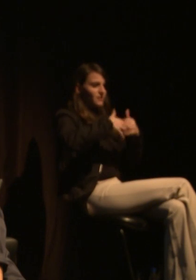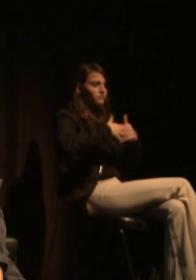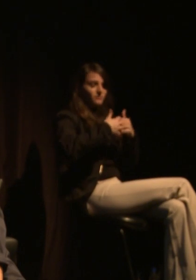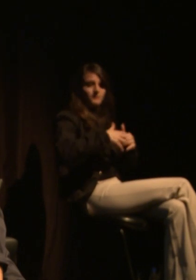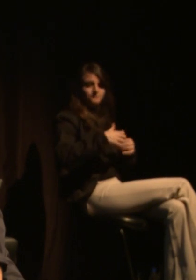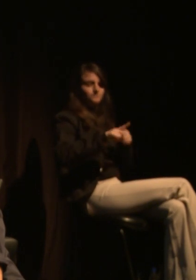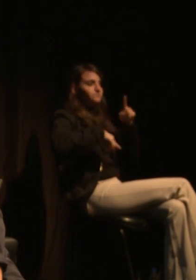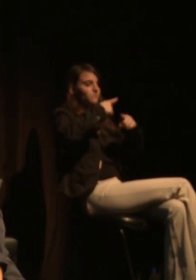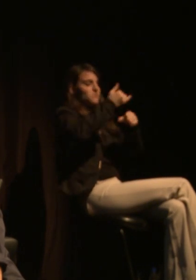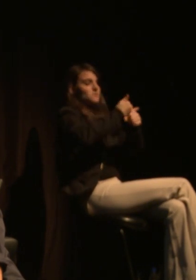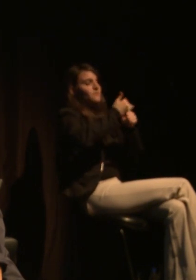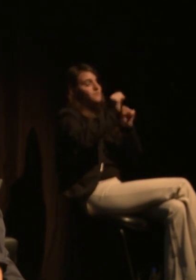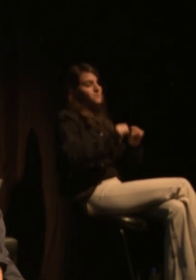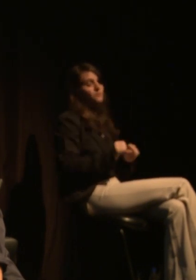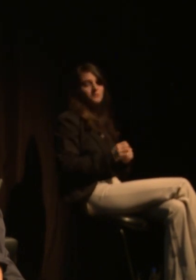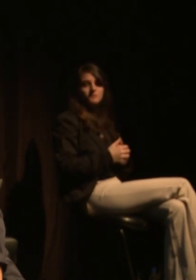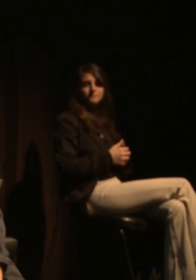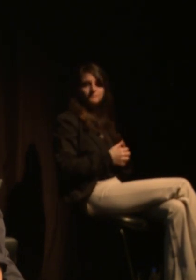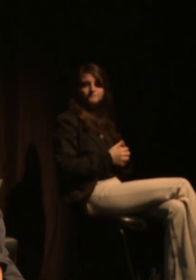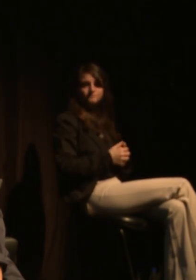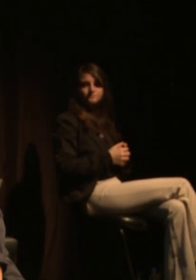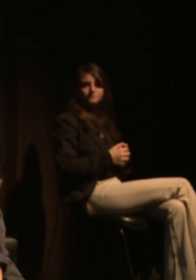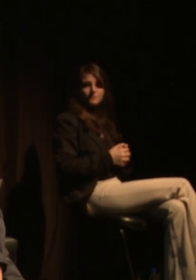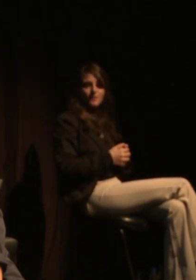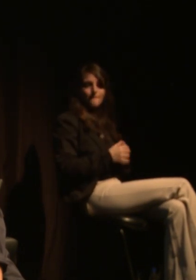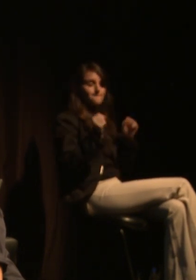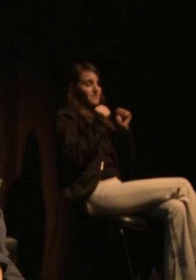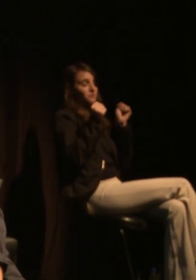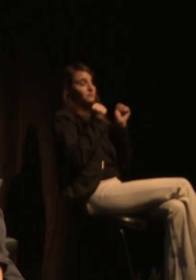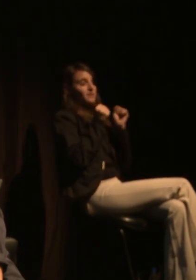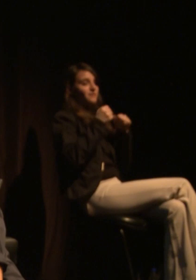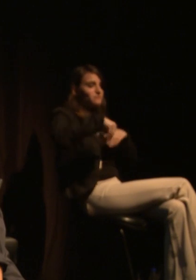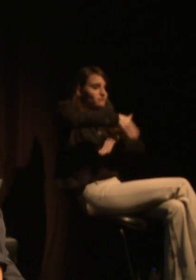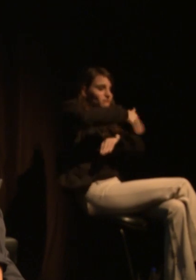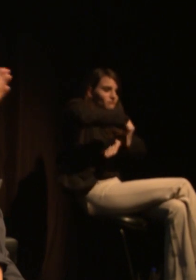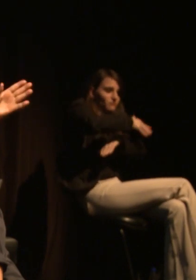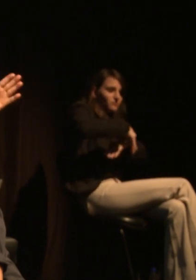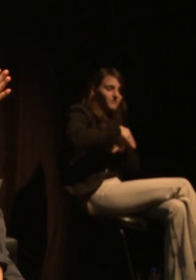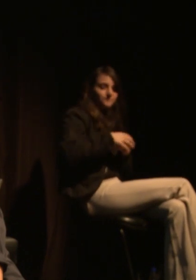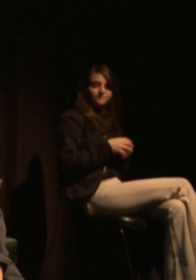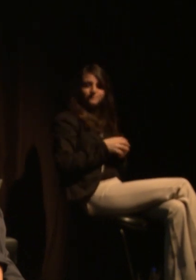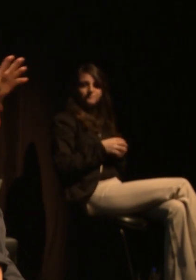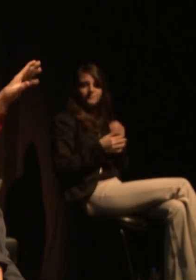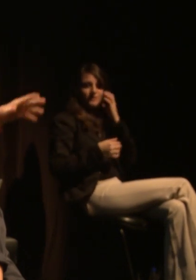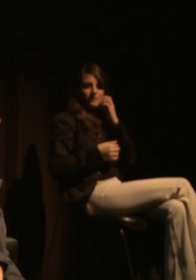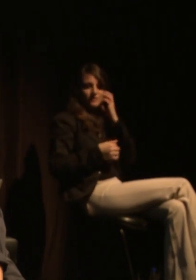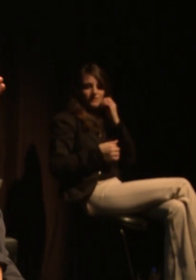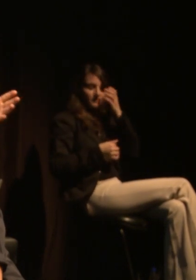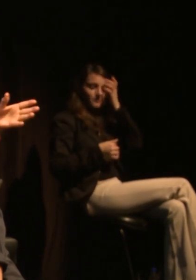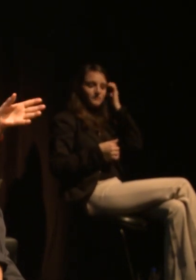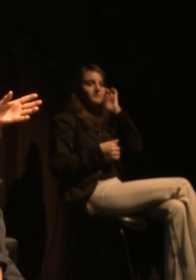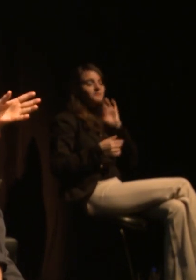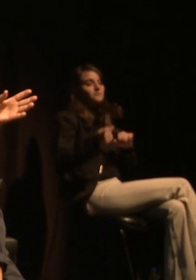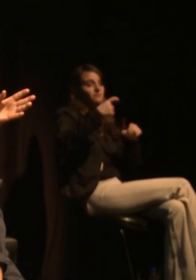pudesse ser chefe de reportagem. Entende? Então eu adorava, que ele saía para a rua, às vezes tinha que sair para a rua e